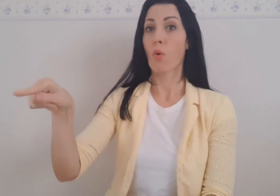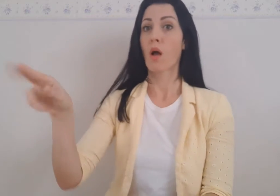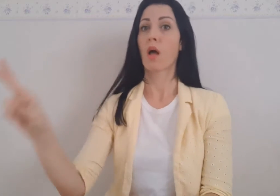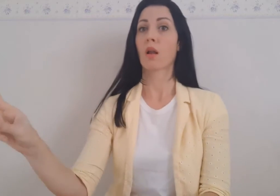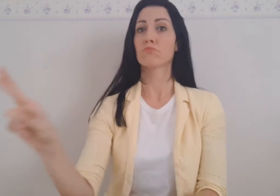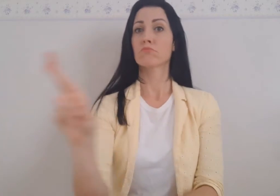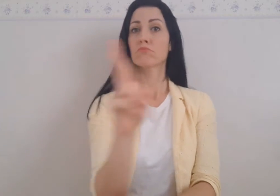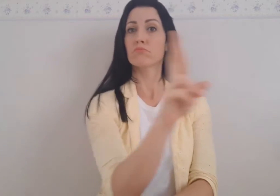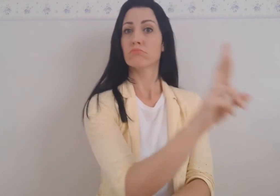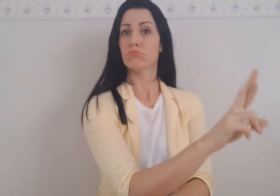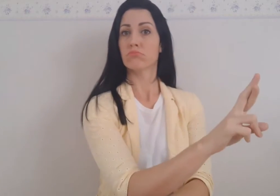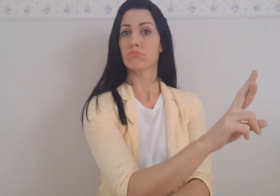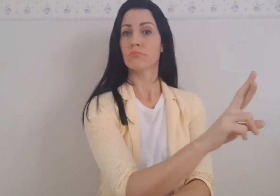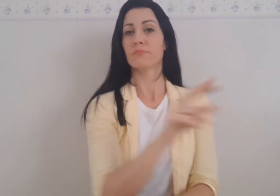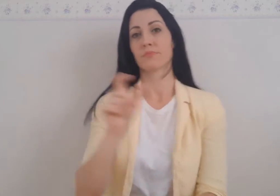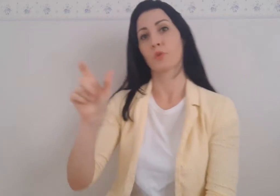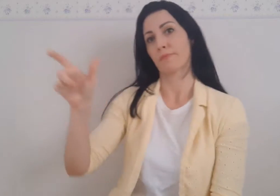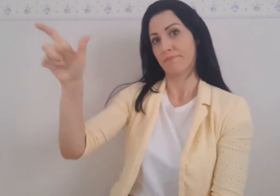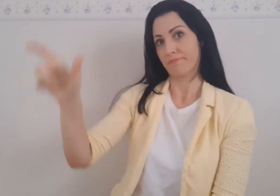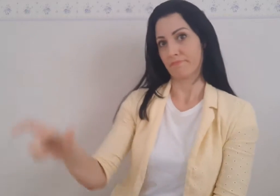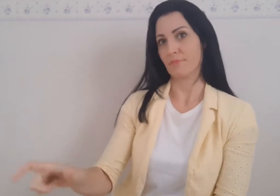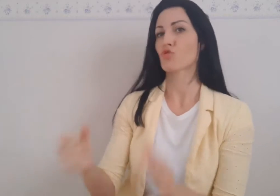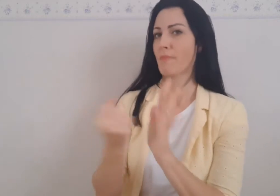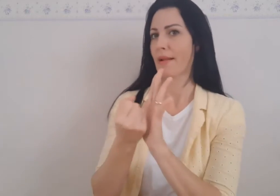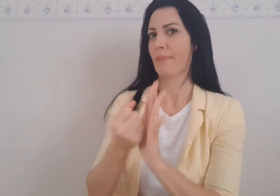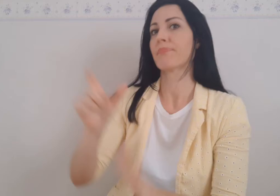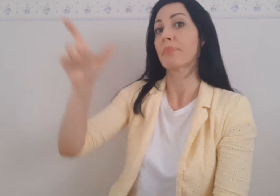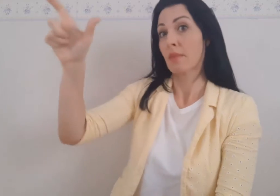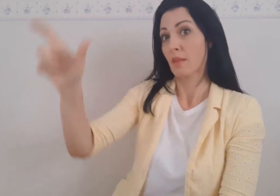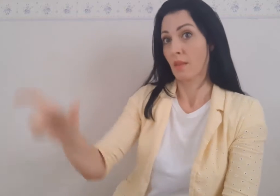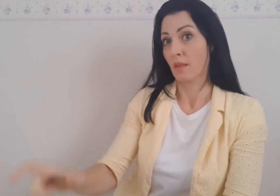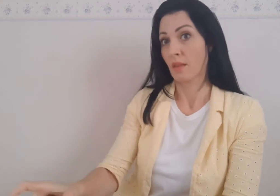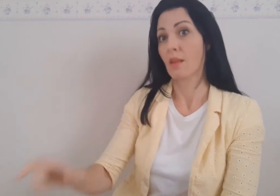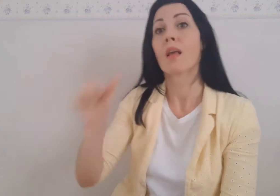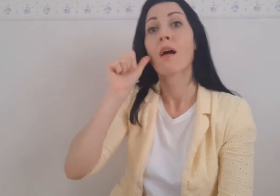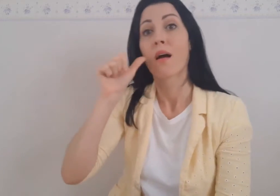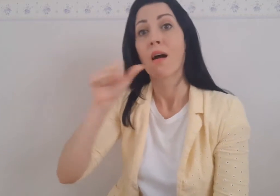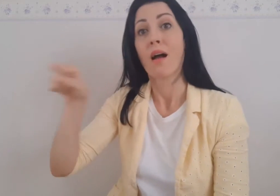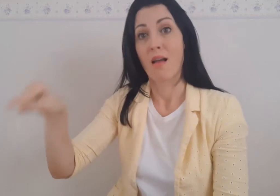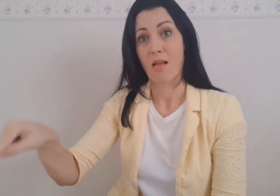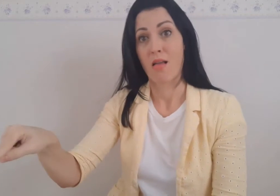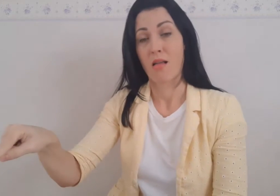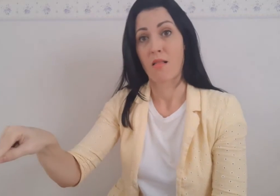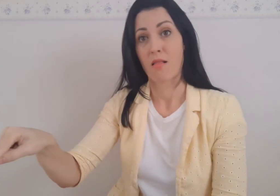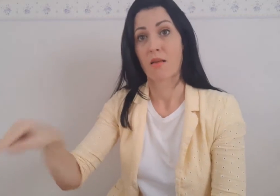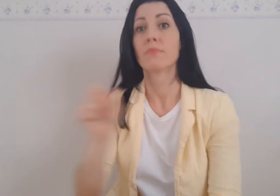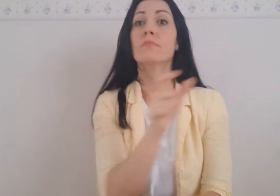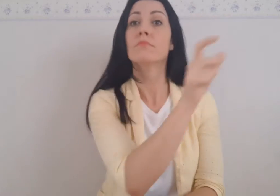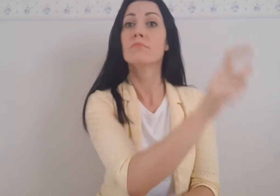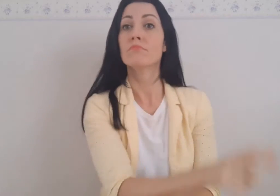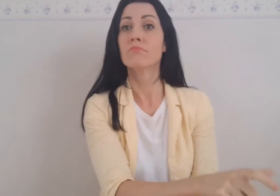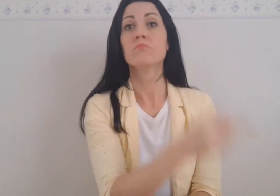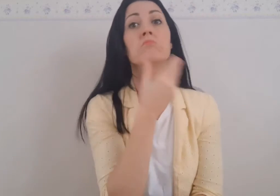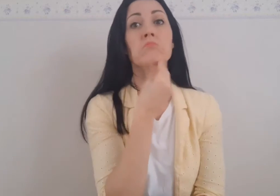para mim, ele responde para ele. Aqui uma pessoa que eu vou marcar, ela.